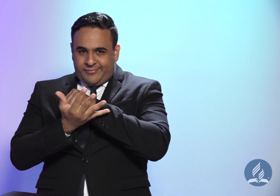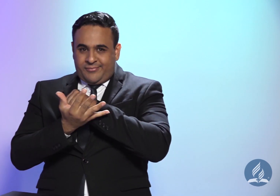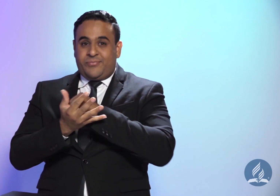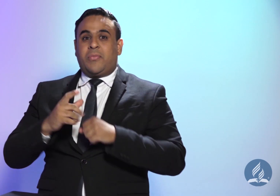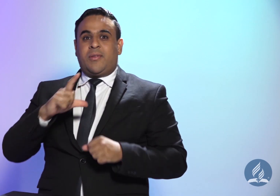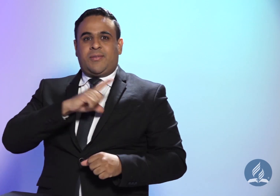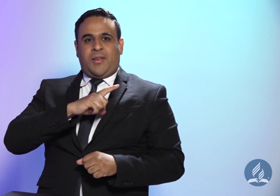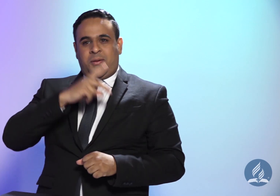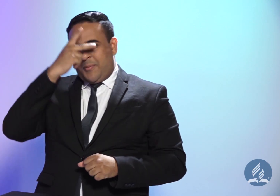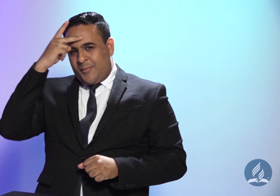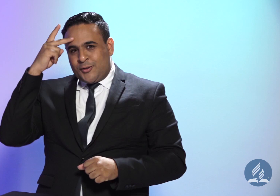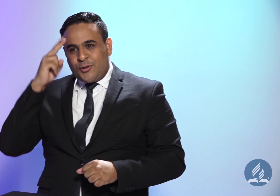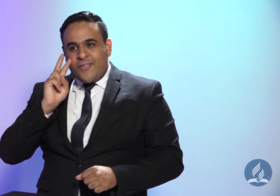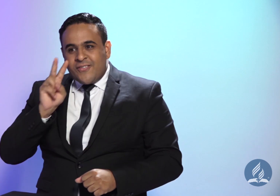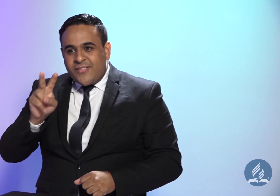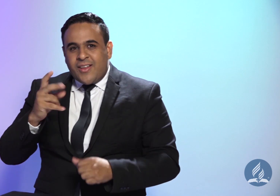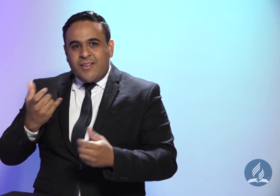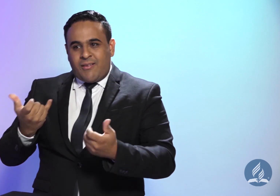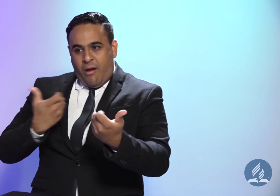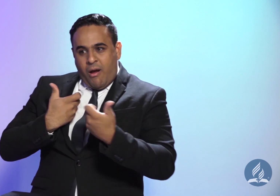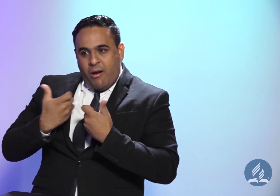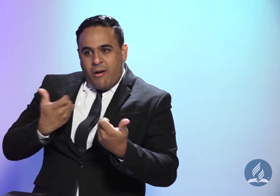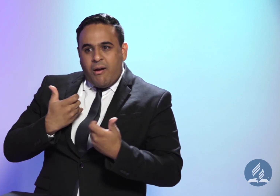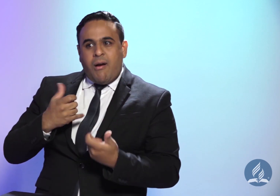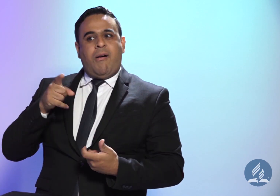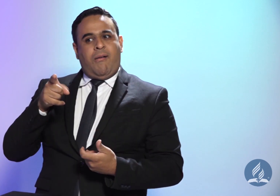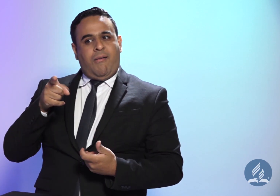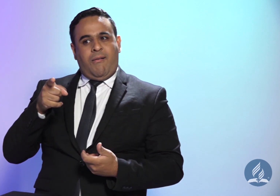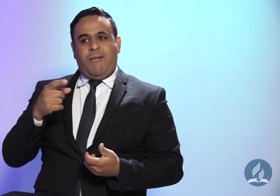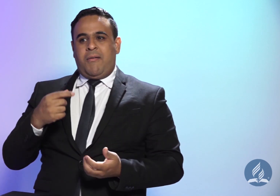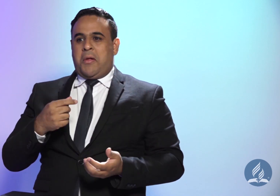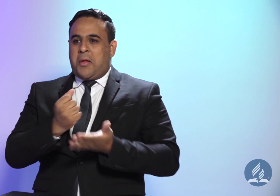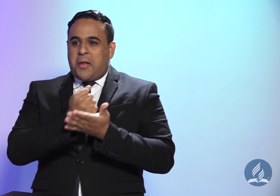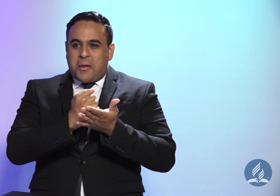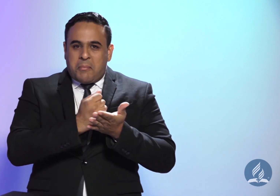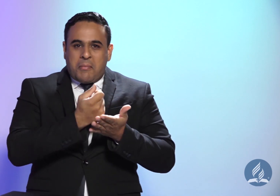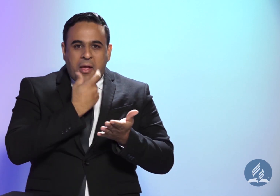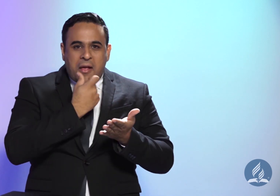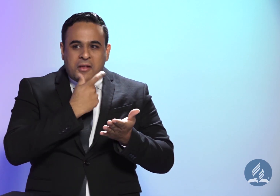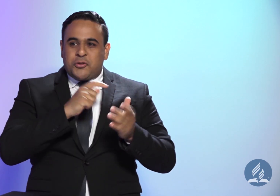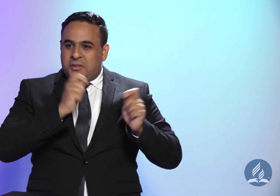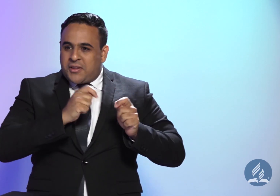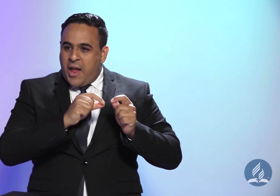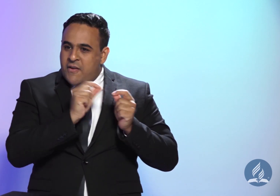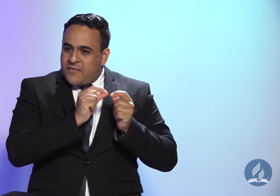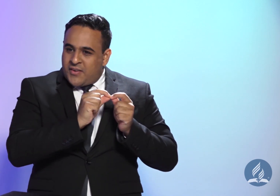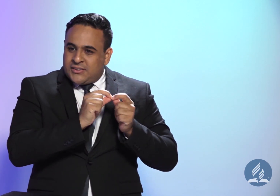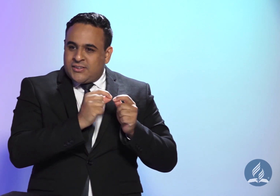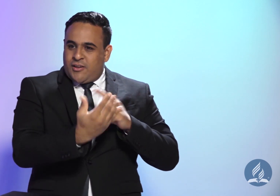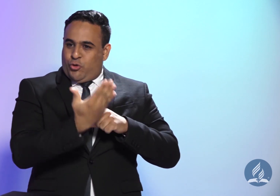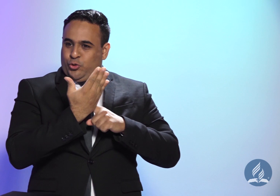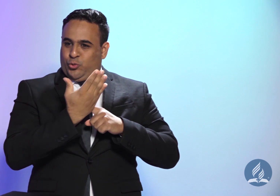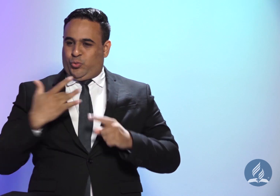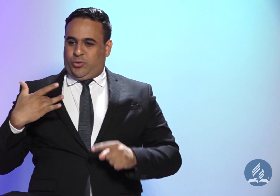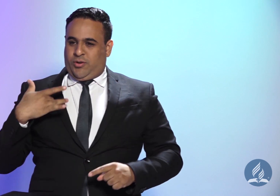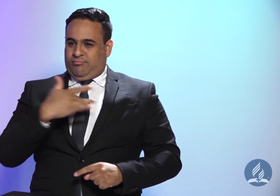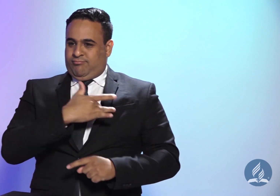Nessa época que a gente está vivendo de pandemia, muitas pessoas têm compartilhado mensagens falsas de saúde e têm